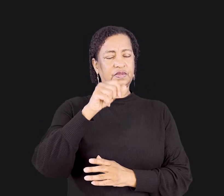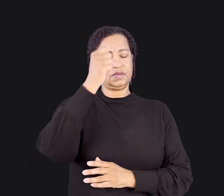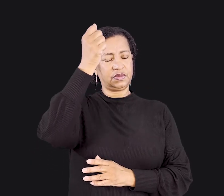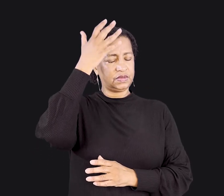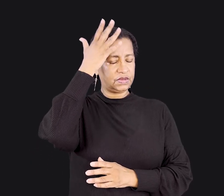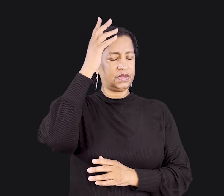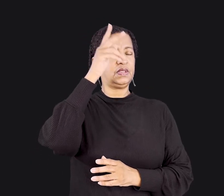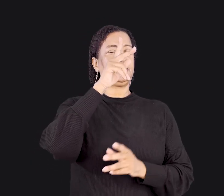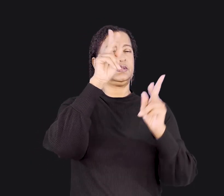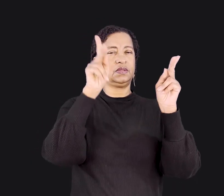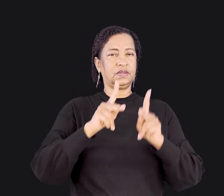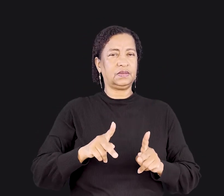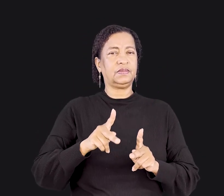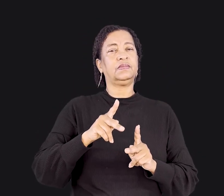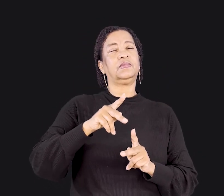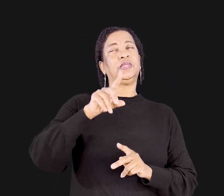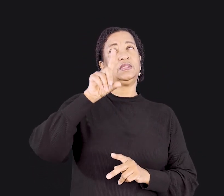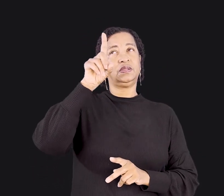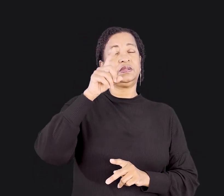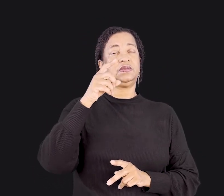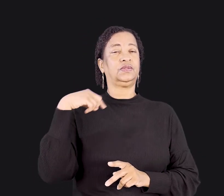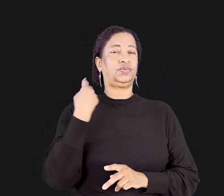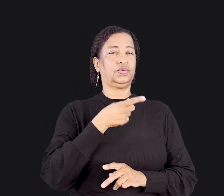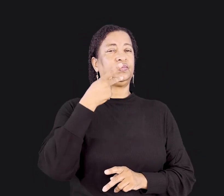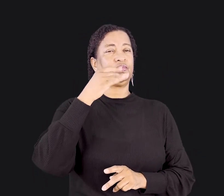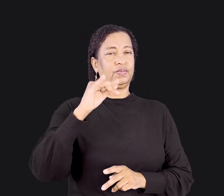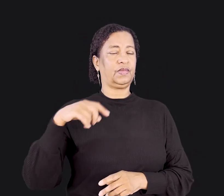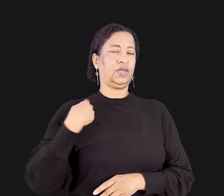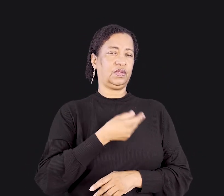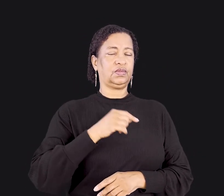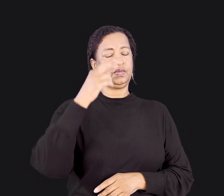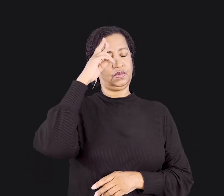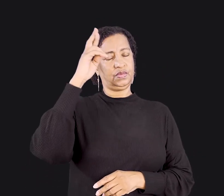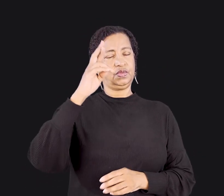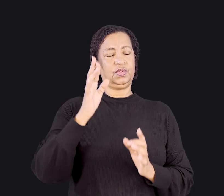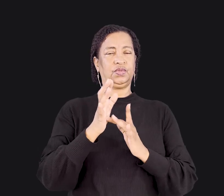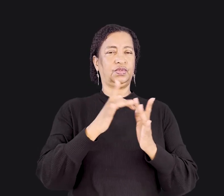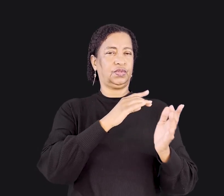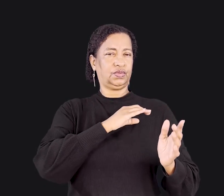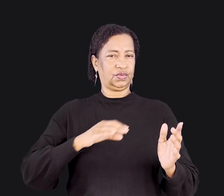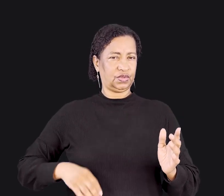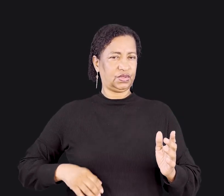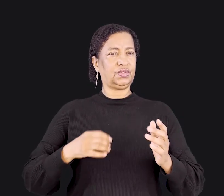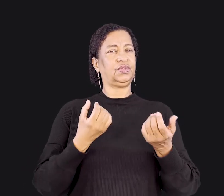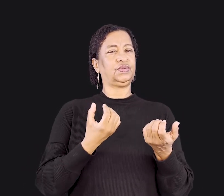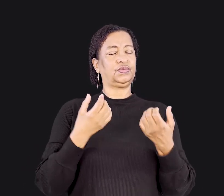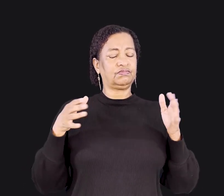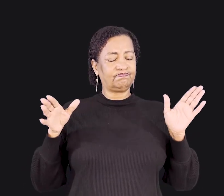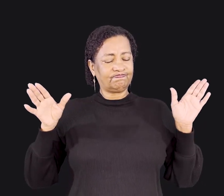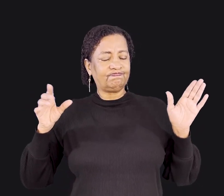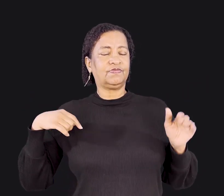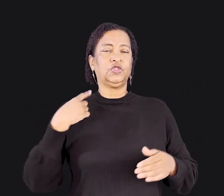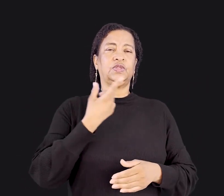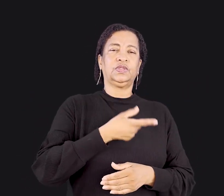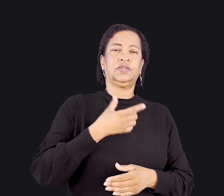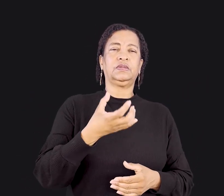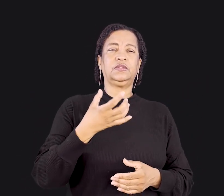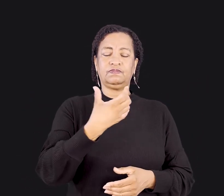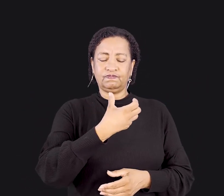graça e paz da parte de Deus nosso Pai e do nosso Senhor Jesus Cristo, que se entregou a si mesmo por nossos pecados a fim de nos resgatar